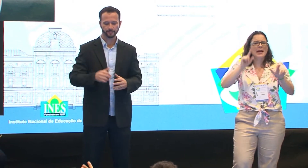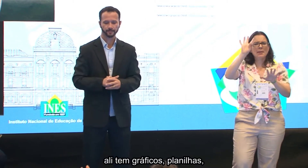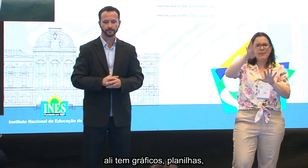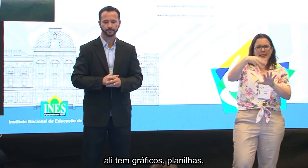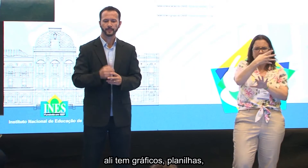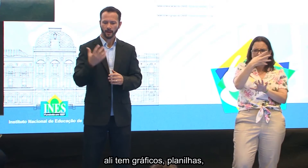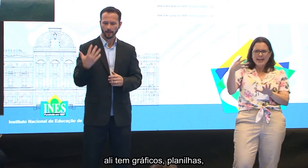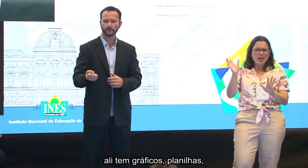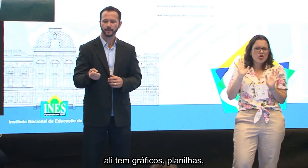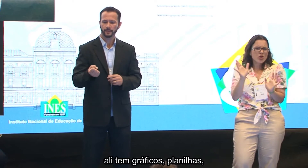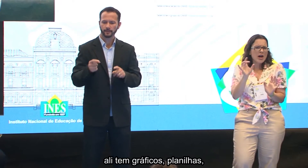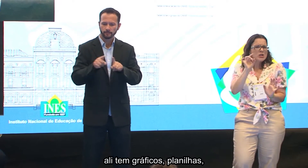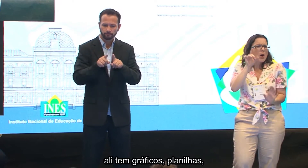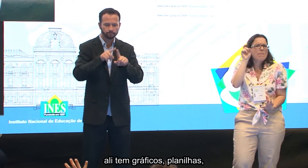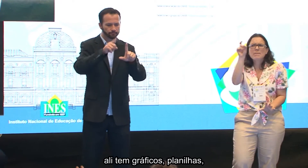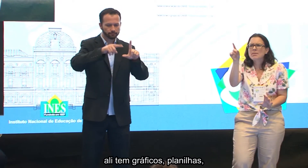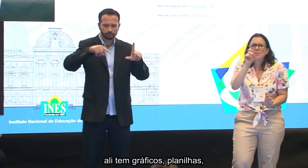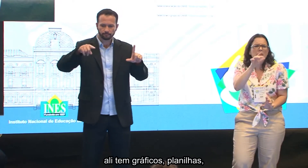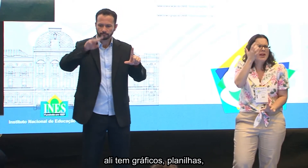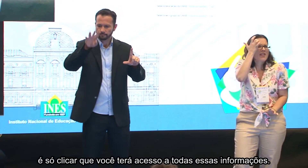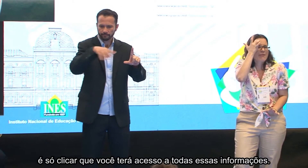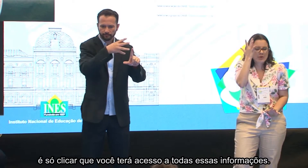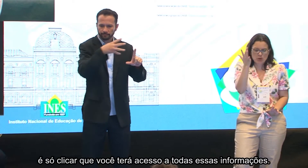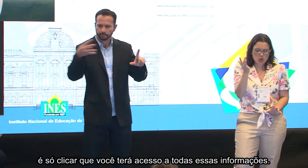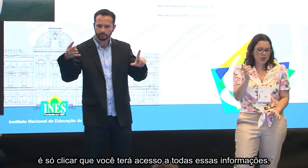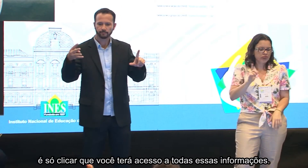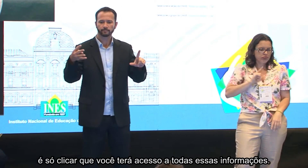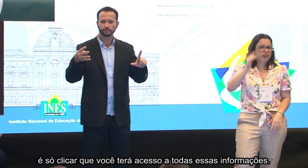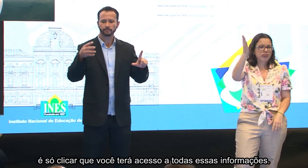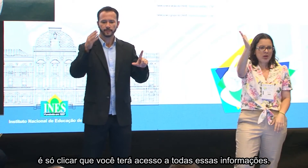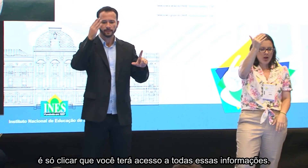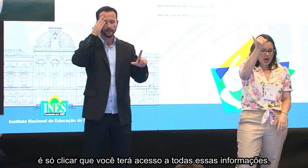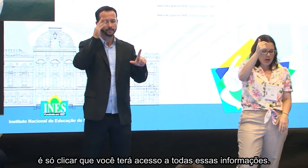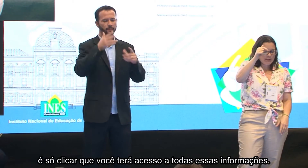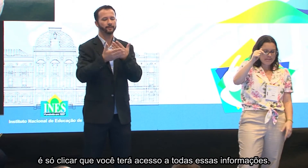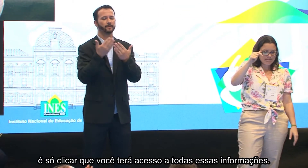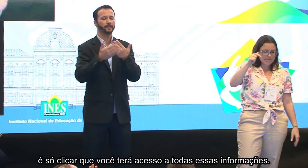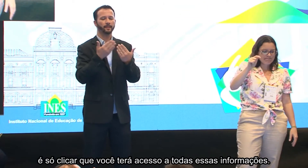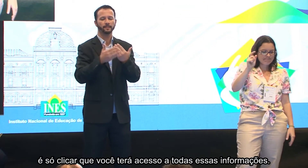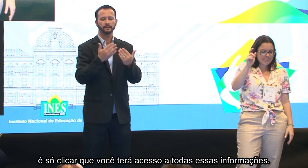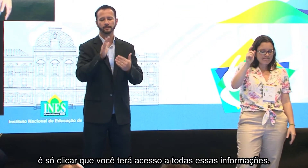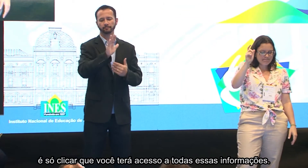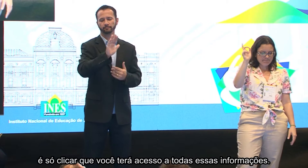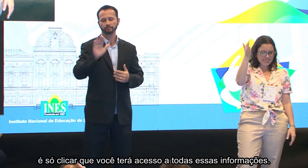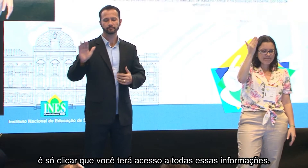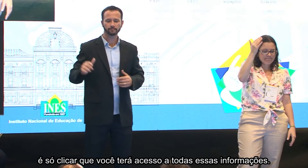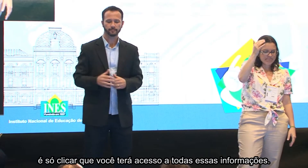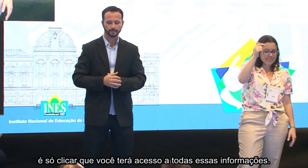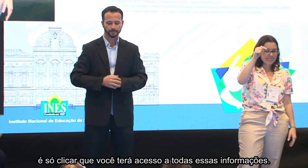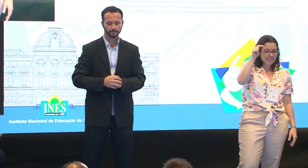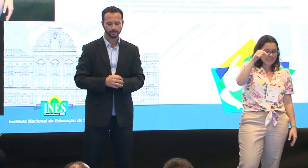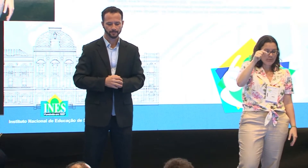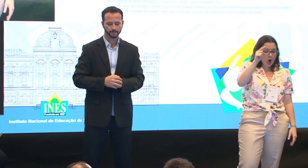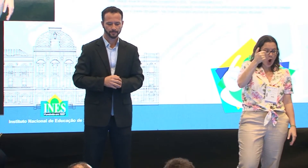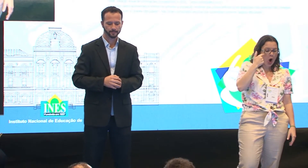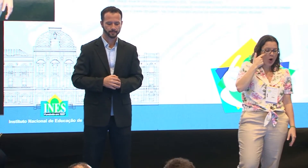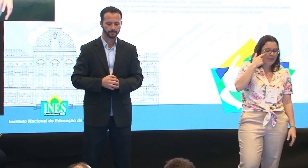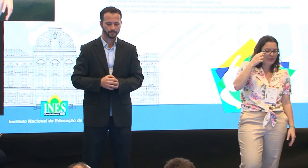e ali tem gráficos, planilhas. É só clicar que você terá acesso a todas essas informações.